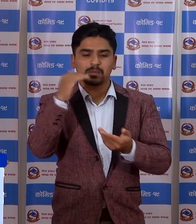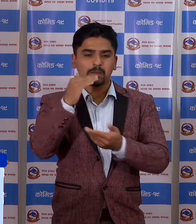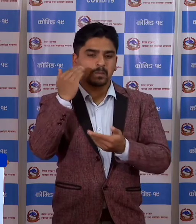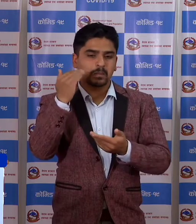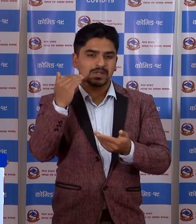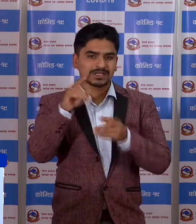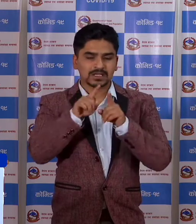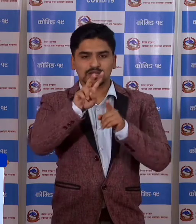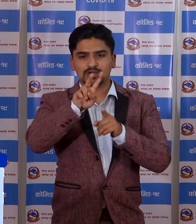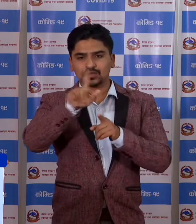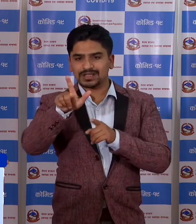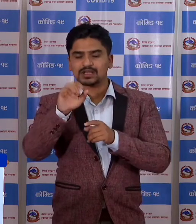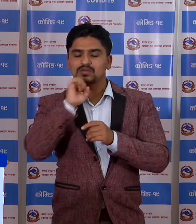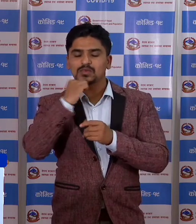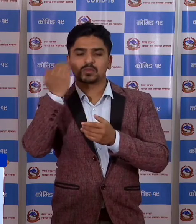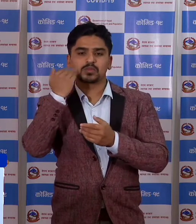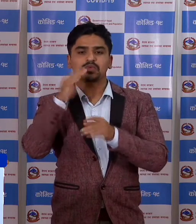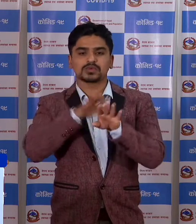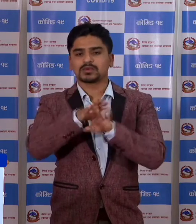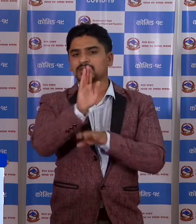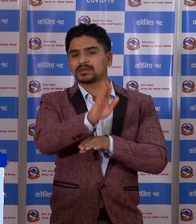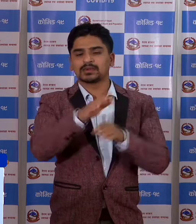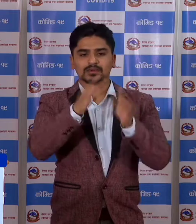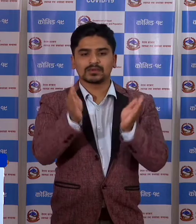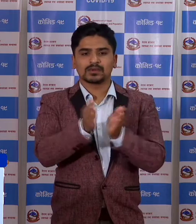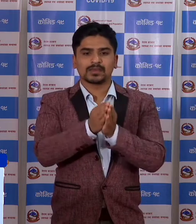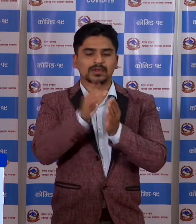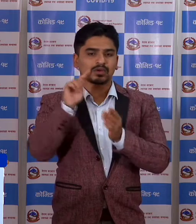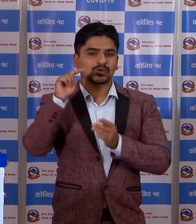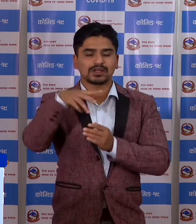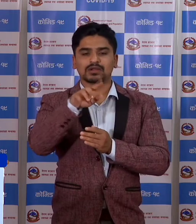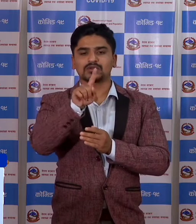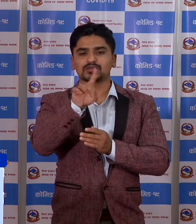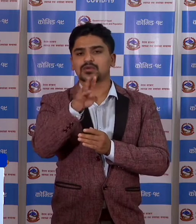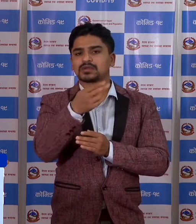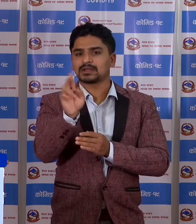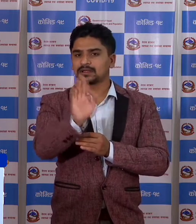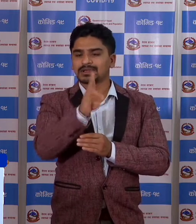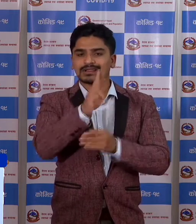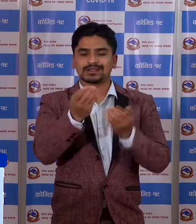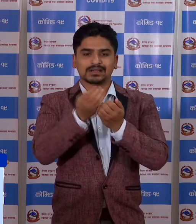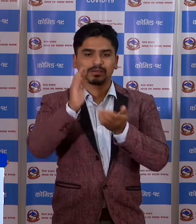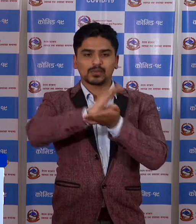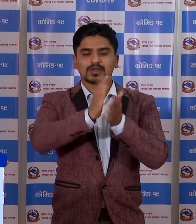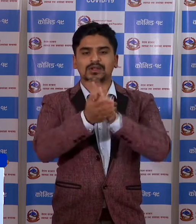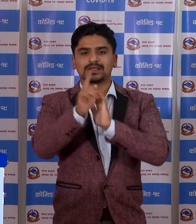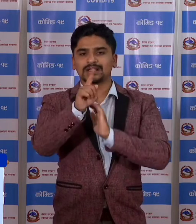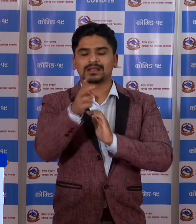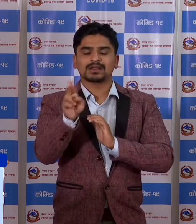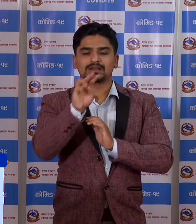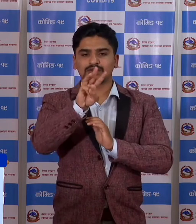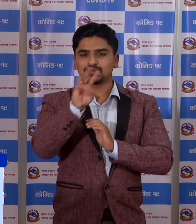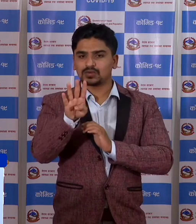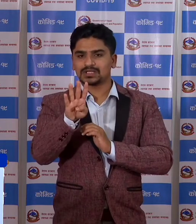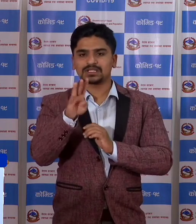बालकदेखि 27 वर्ष उमेरका पुरुषहरू हुनुहुन्छ। कुल संख्या कैलालीको 14 रहेको छ। त्यसैगरी बैतडीका 1 जना 34 वर्षीय